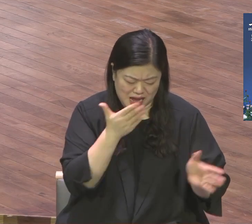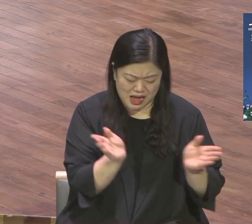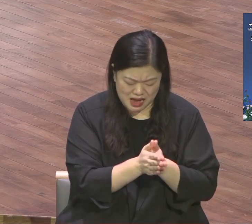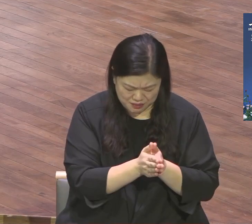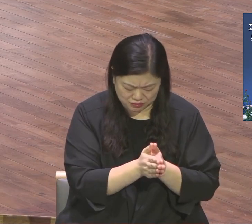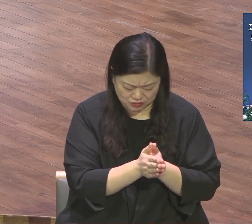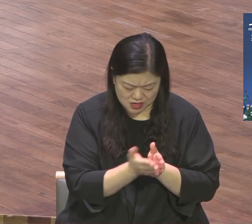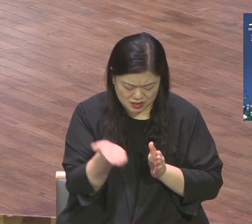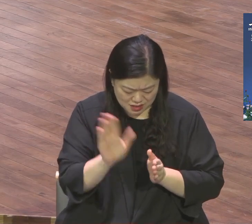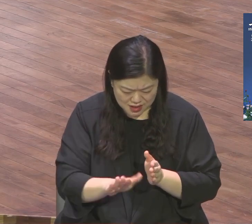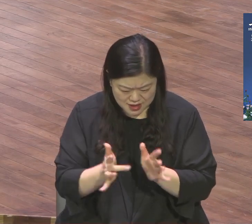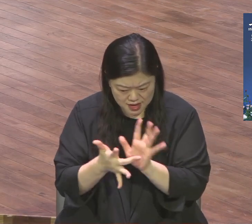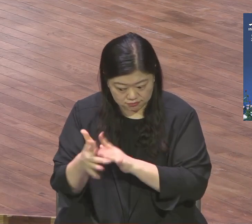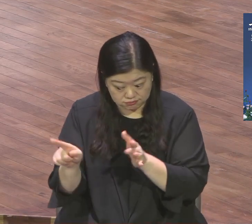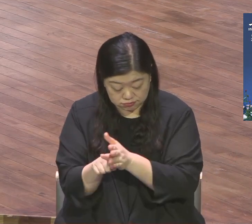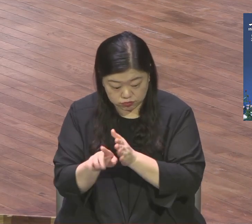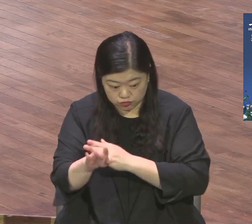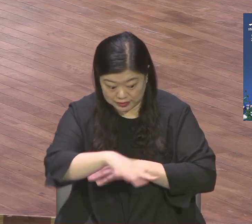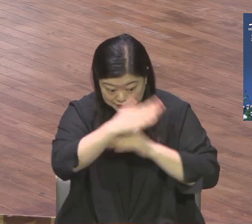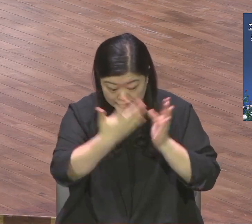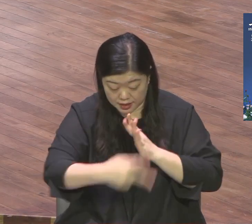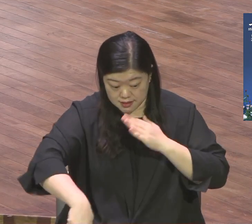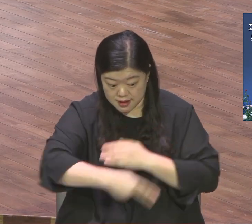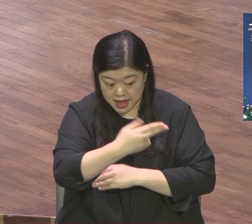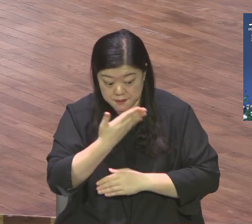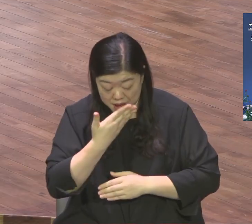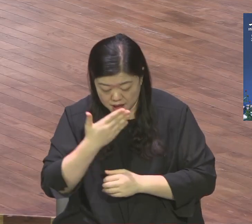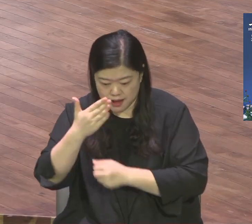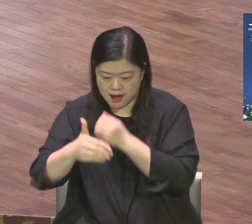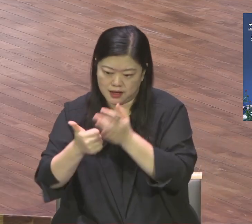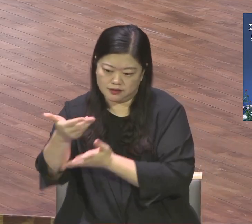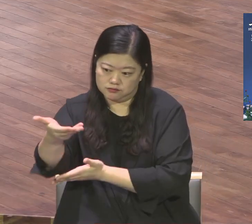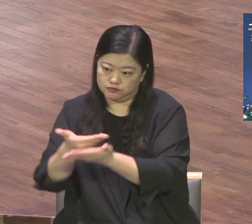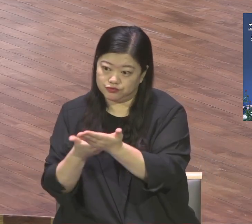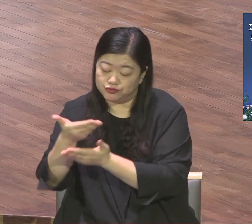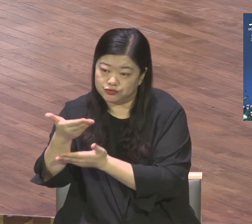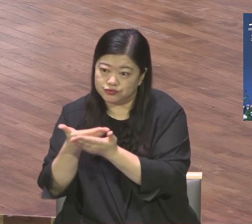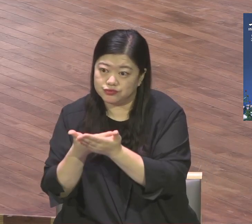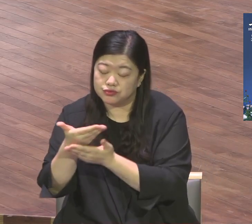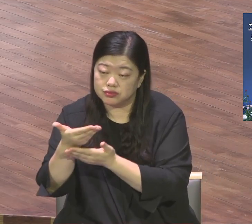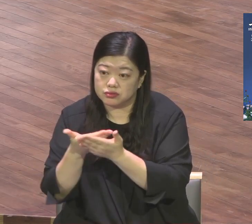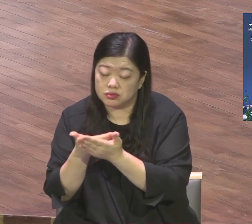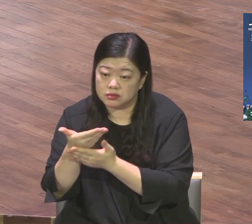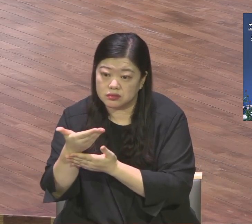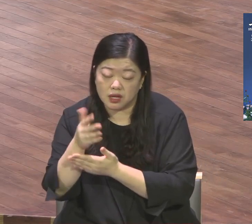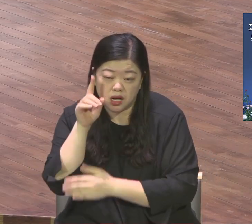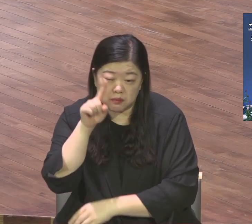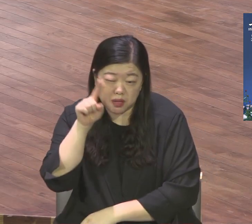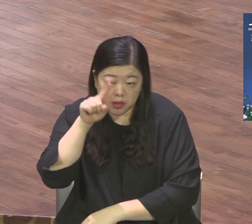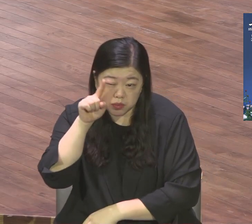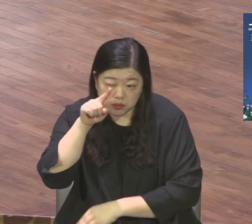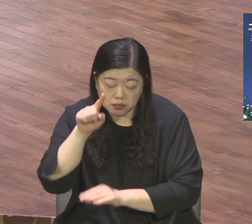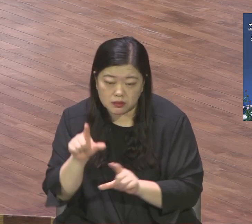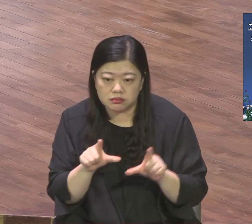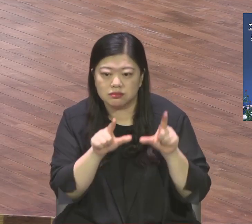예배 찬양하면서 하나님과 사귀게 되니까 이제 뭐가 되느냐? 누려지는 겁니다. 누림 오는